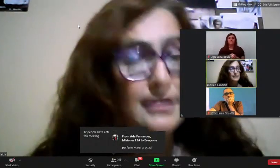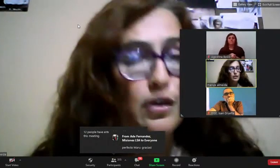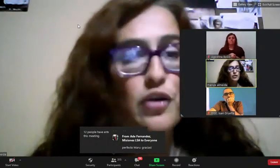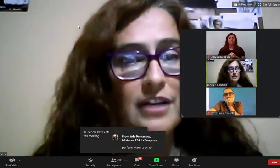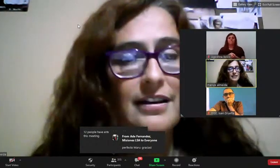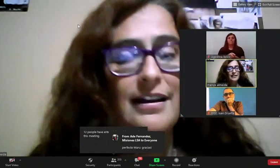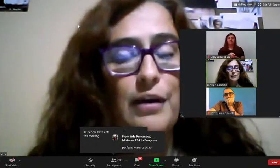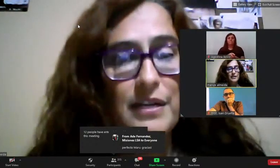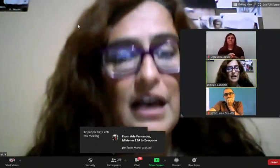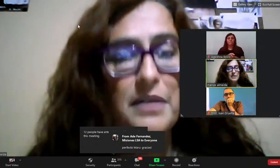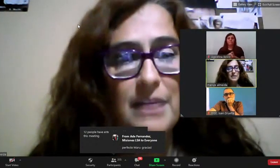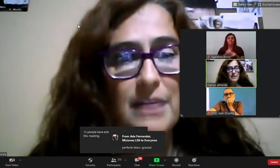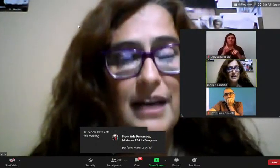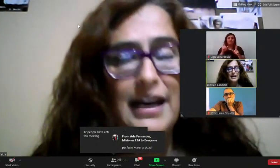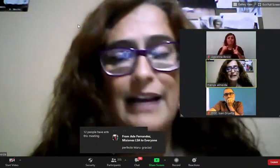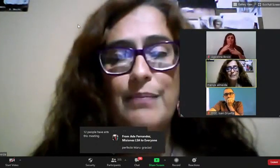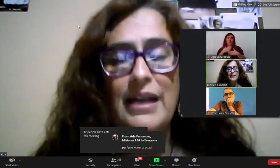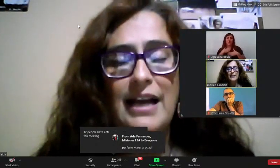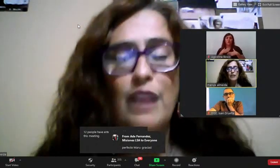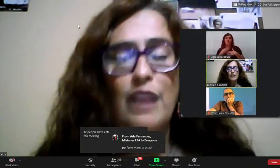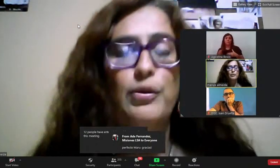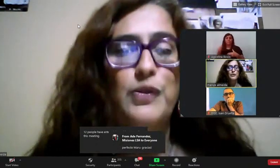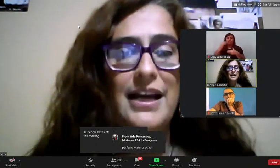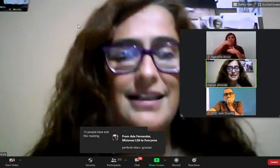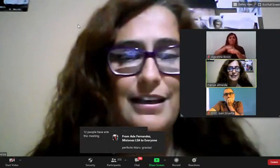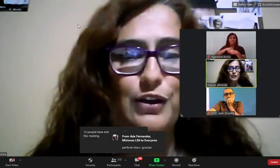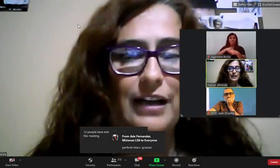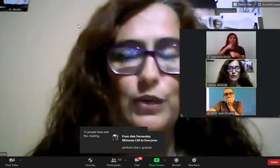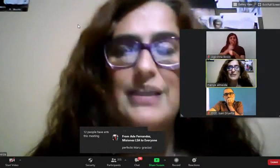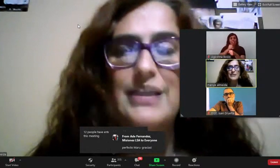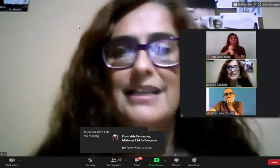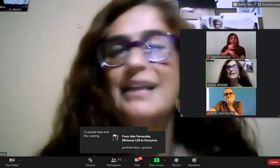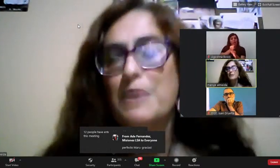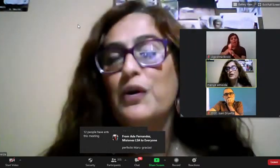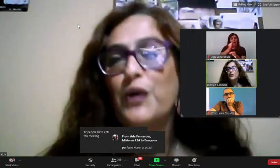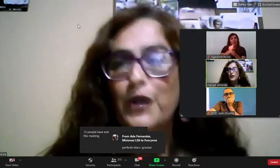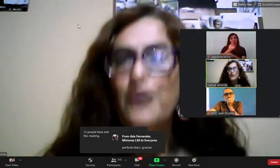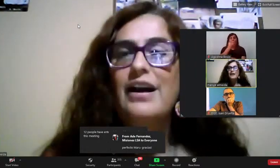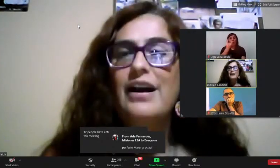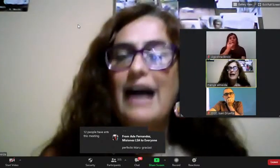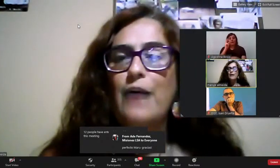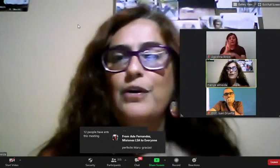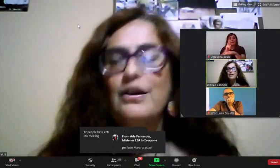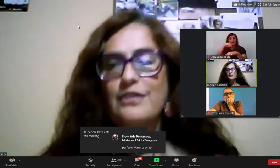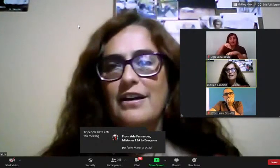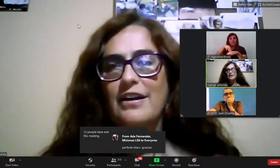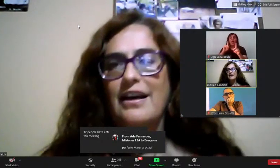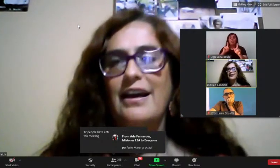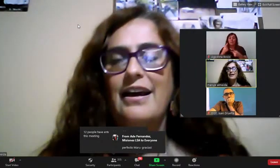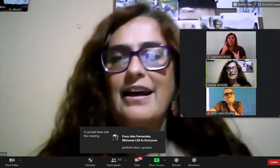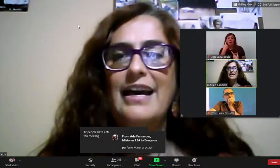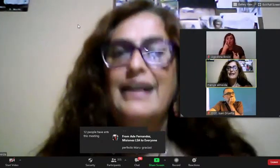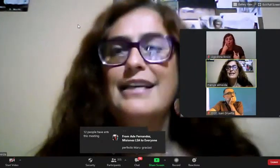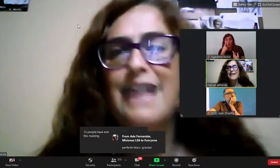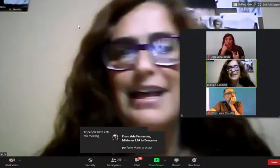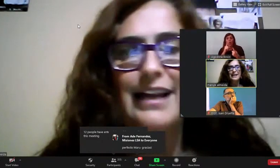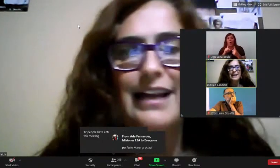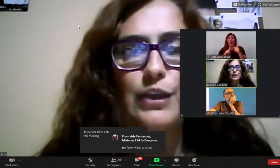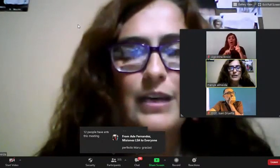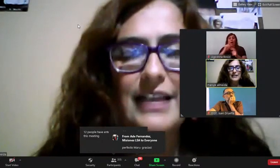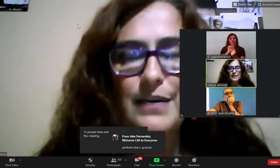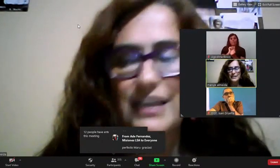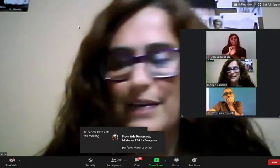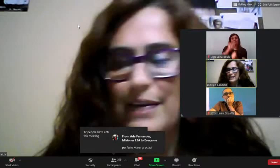he sido docente de la Universidad de Villa María en la oportunidad en que se dictó la TUILSA, así que también conozco algunas egresadas